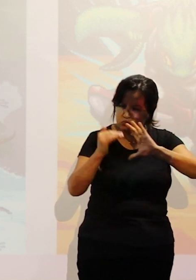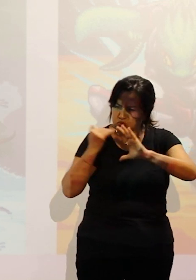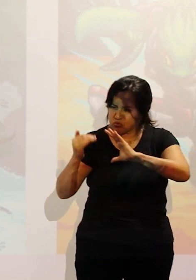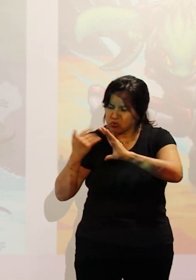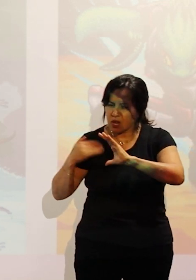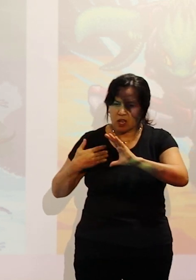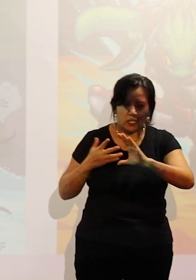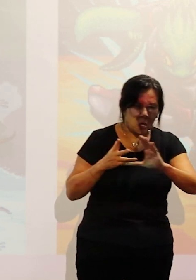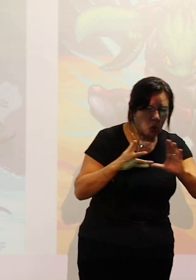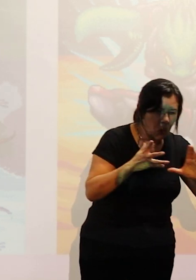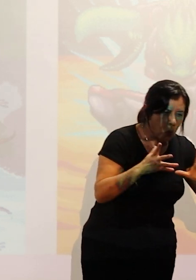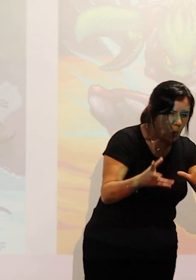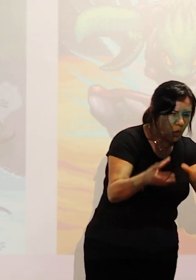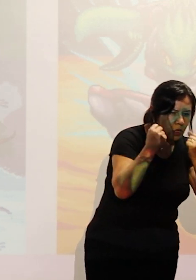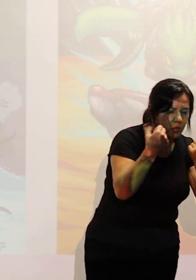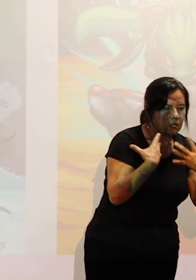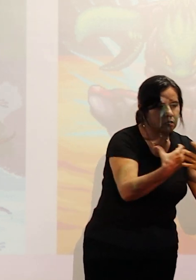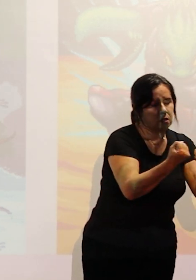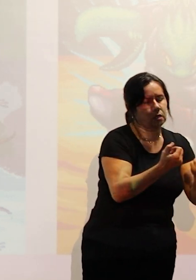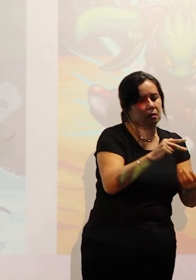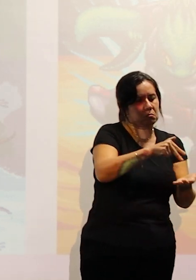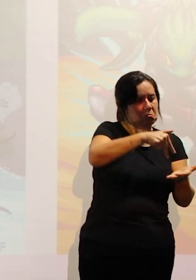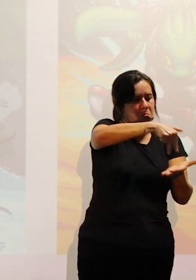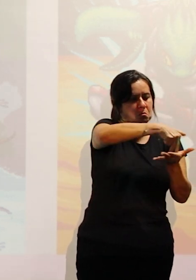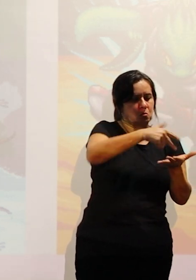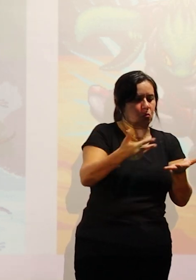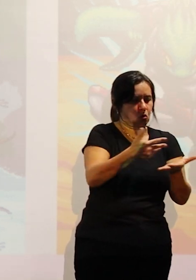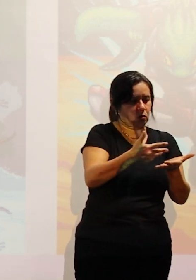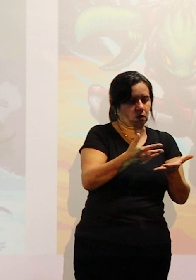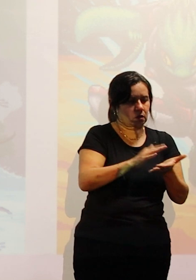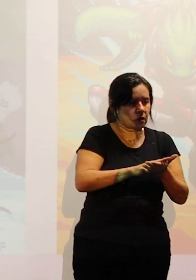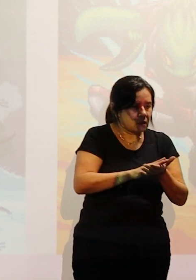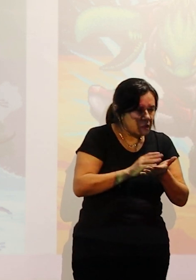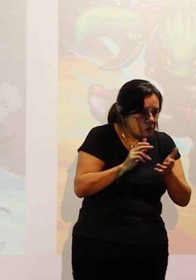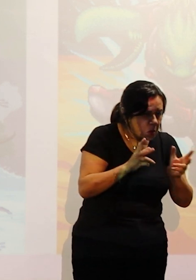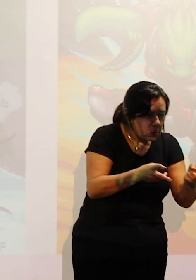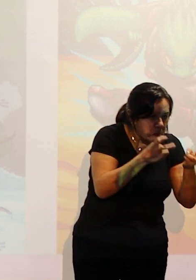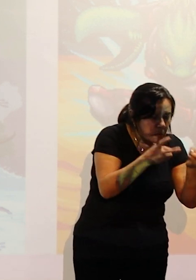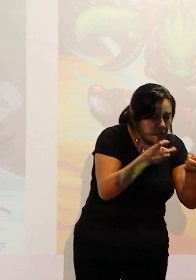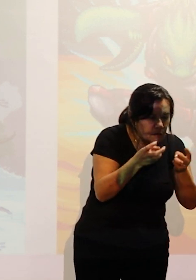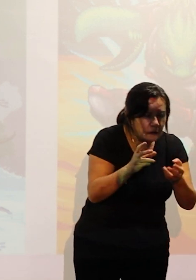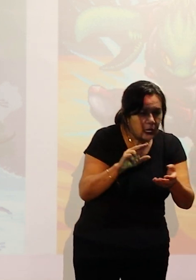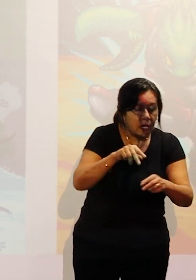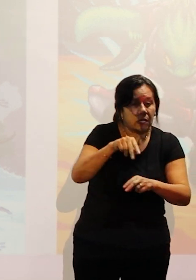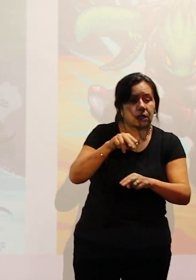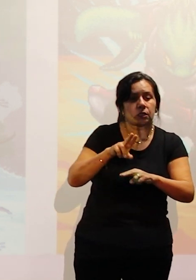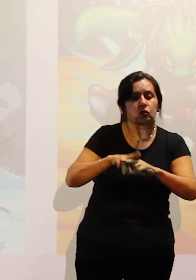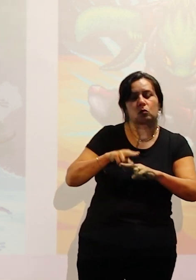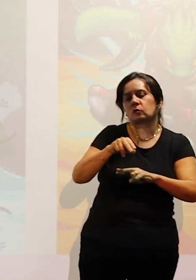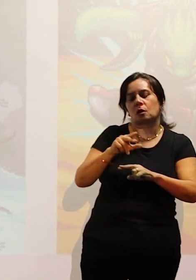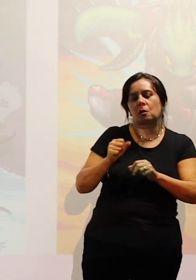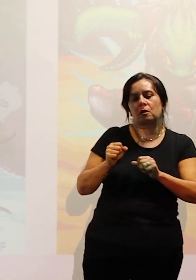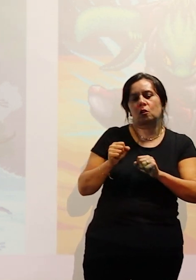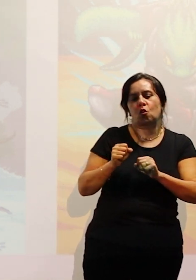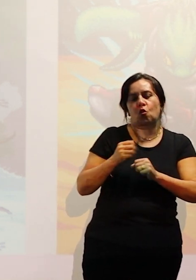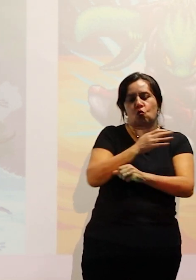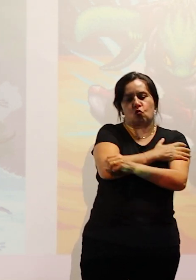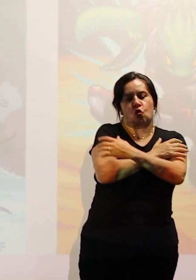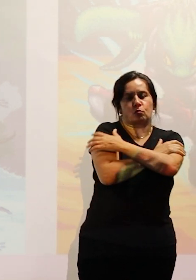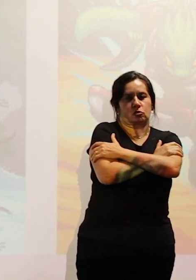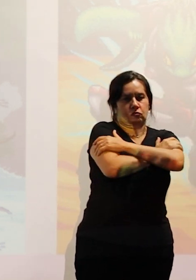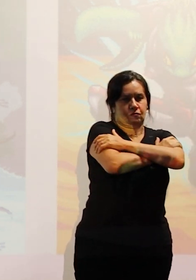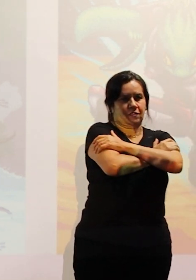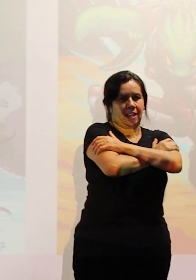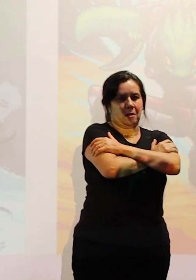Então, peguei essa ideia da pose do personagem nessa pose, né, apoiado no chão, que também hoje a gente chama a pose do Homem de Ferro, porque ficou